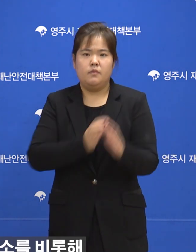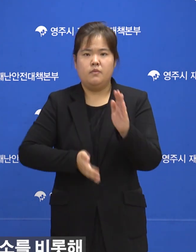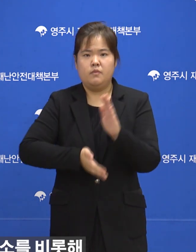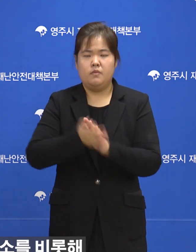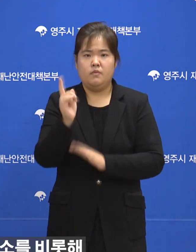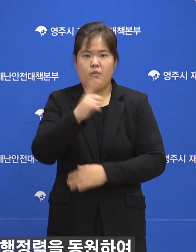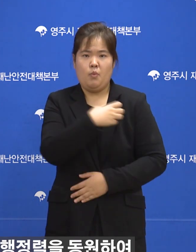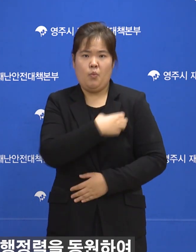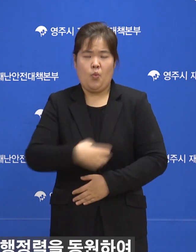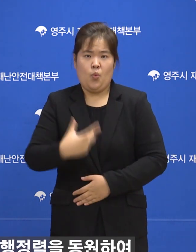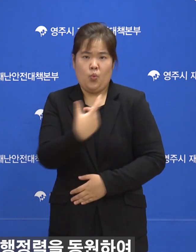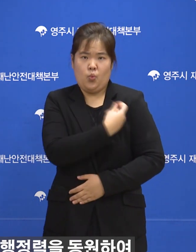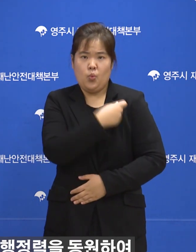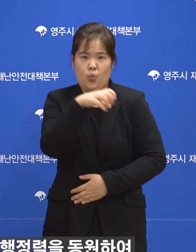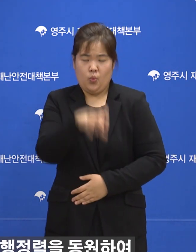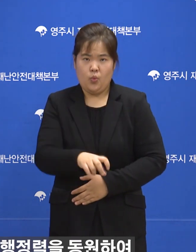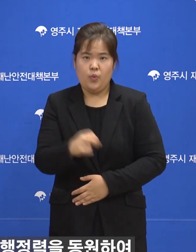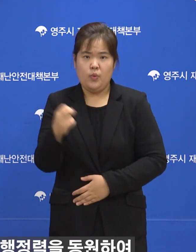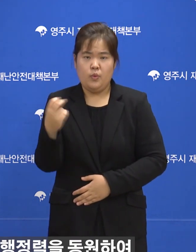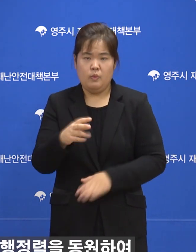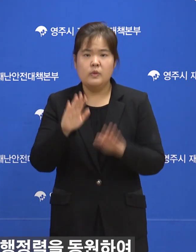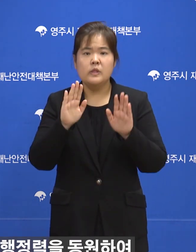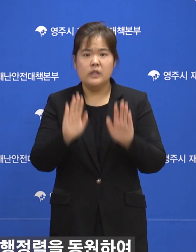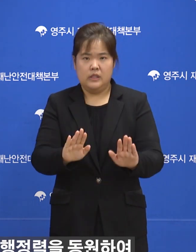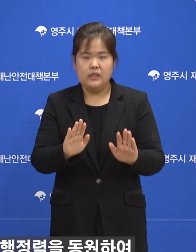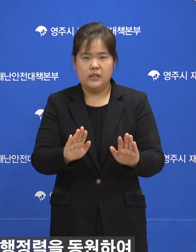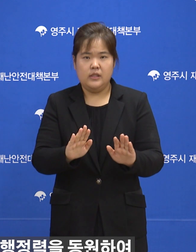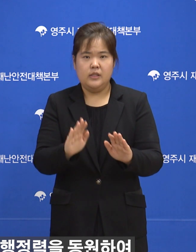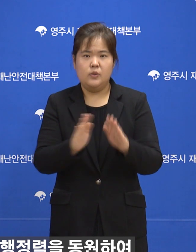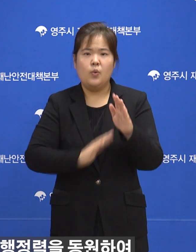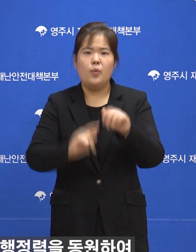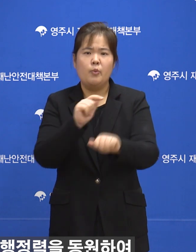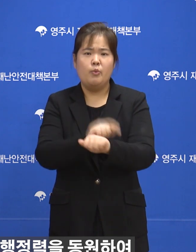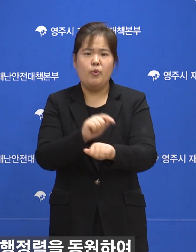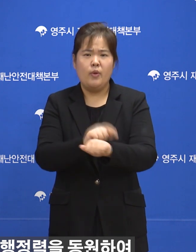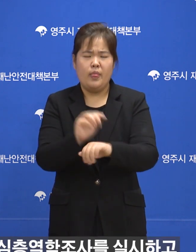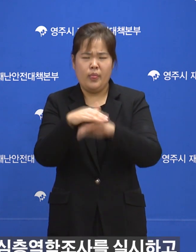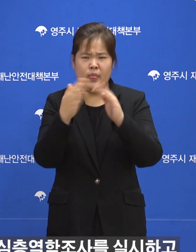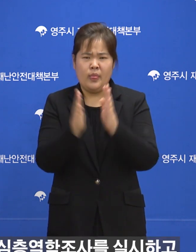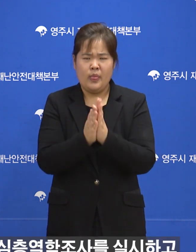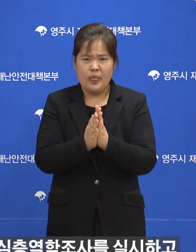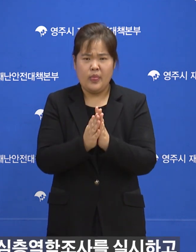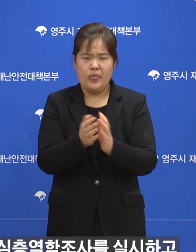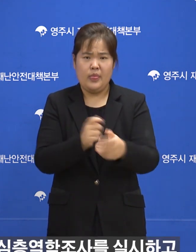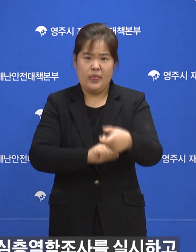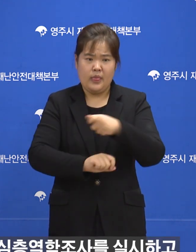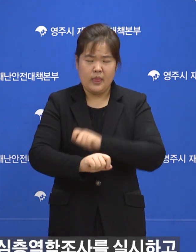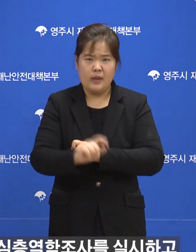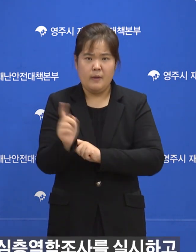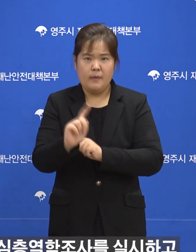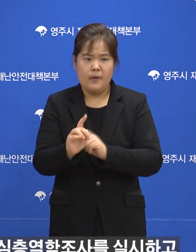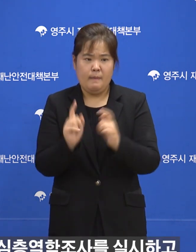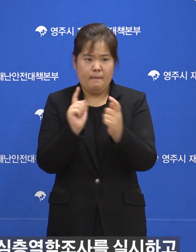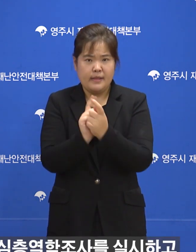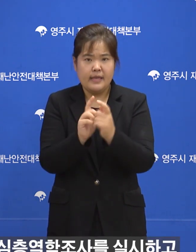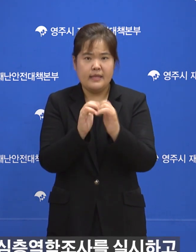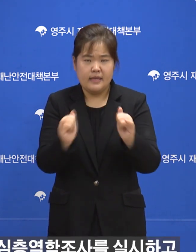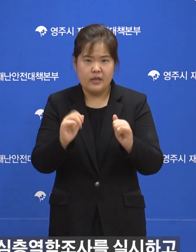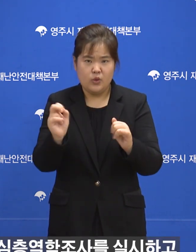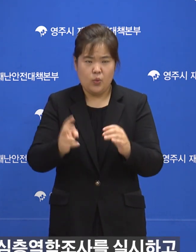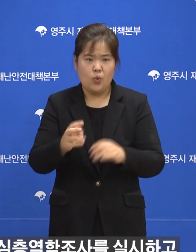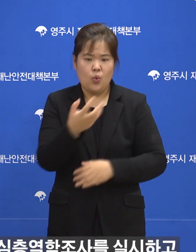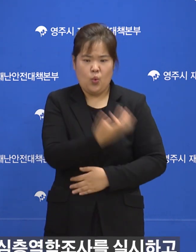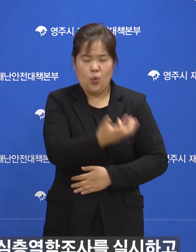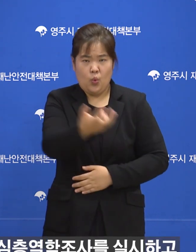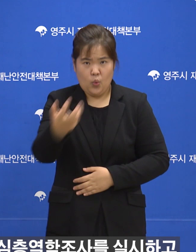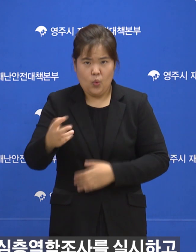영주시에서는 보건소를 비롯해 현재 가용할 수 있는 모든 행정력을 동원하여 확진자의 접촉자와 동선에